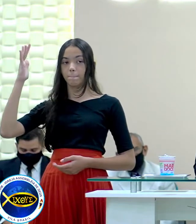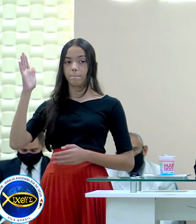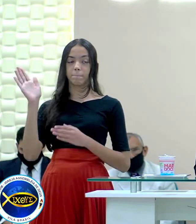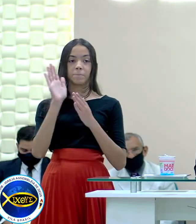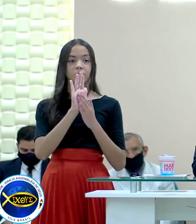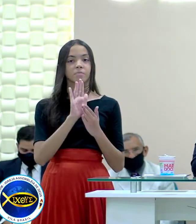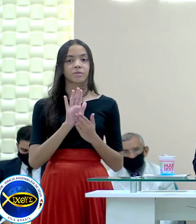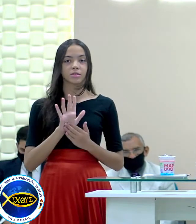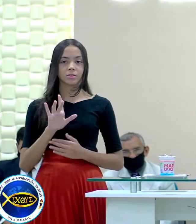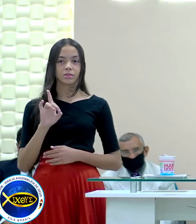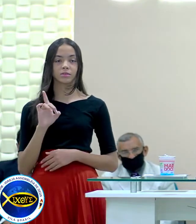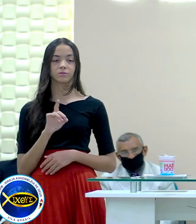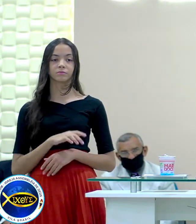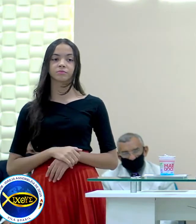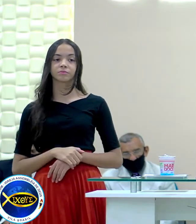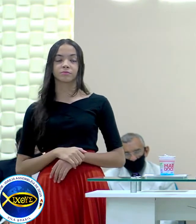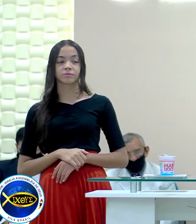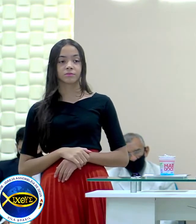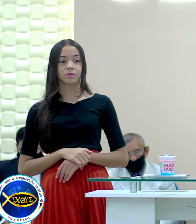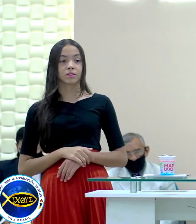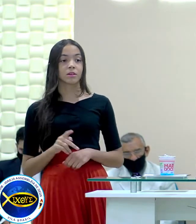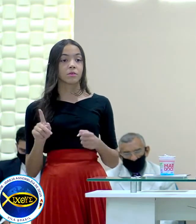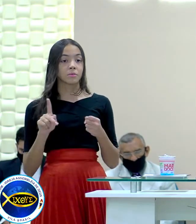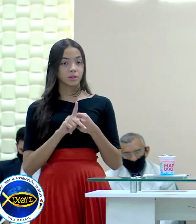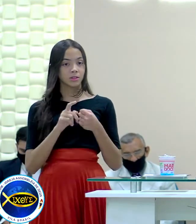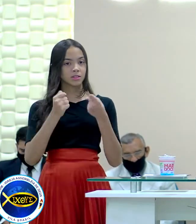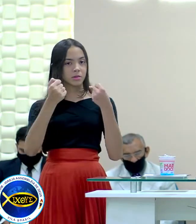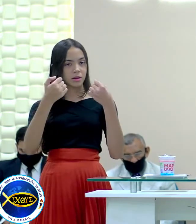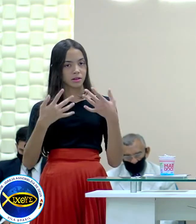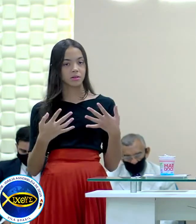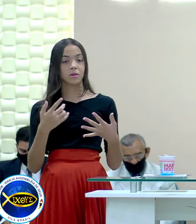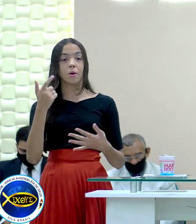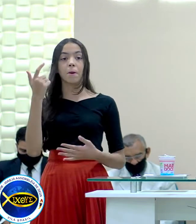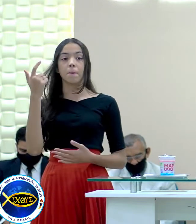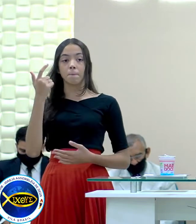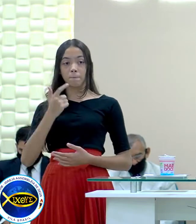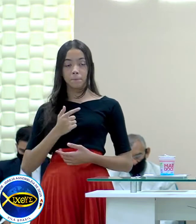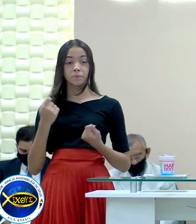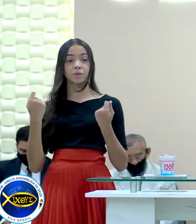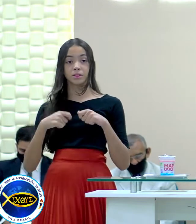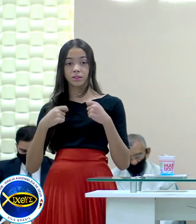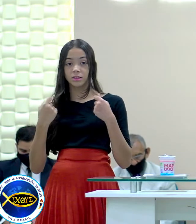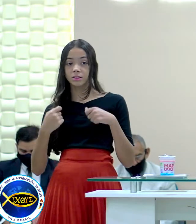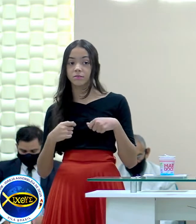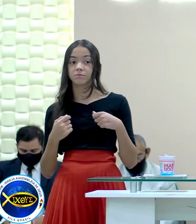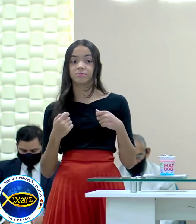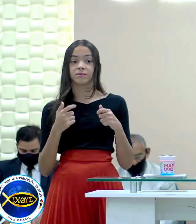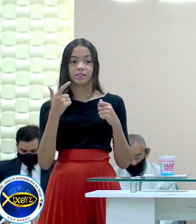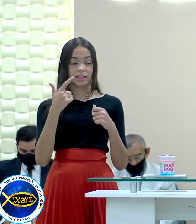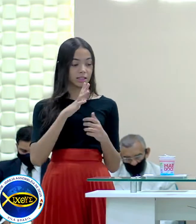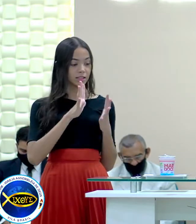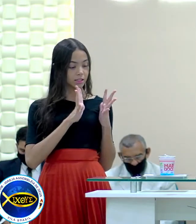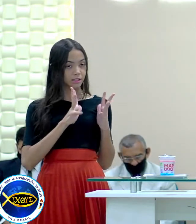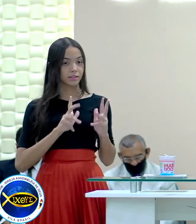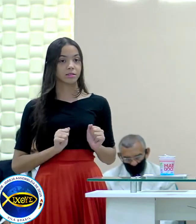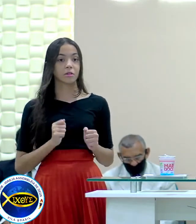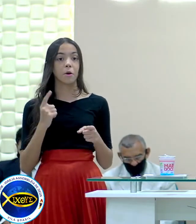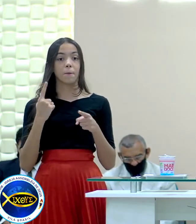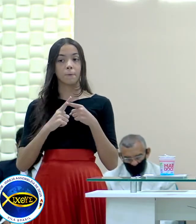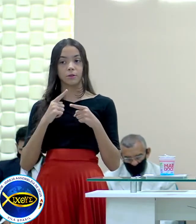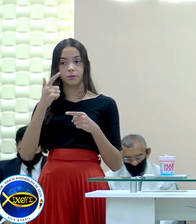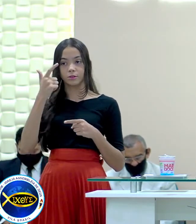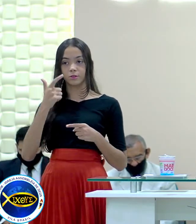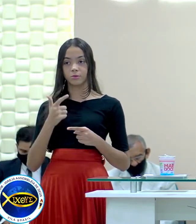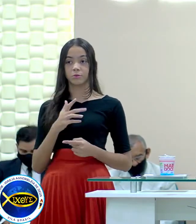do Senhor. Pedro está dizendo: nós devemos ser santos, porque nós somos filhos